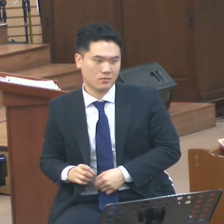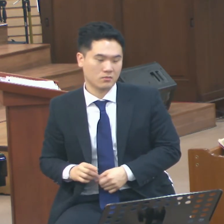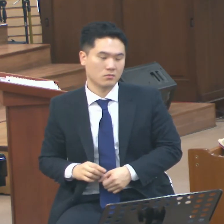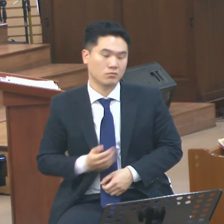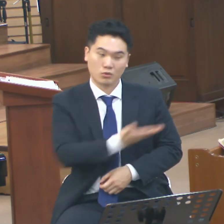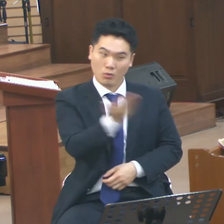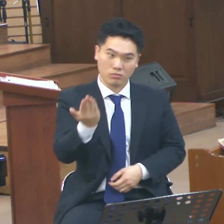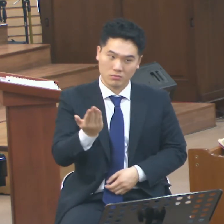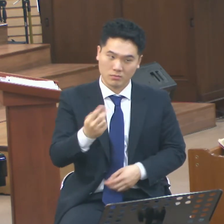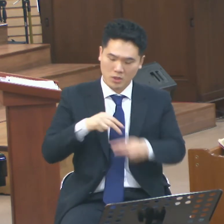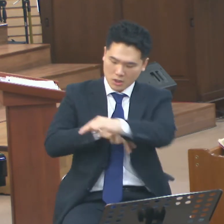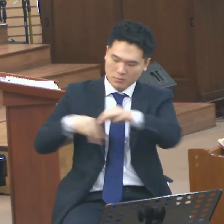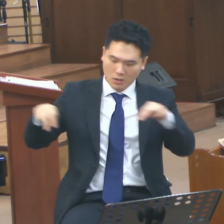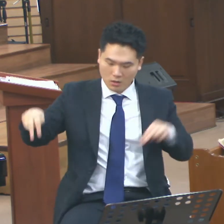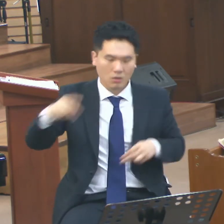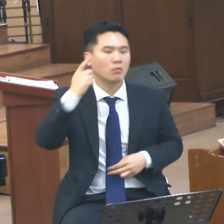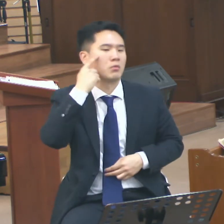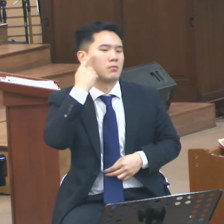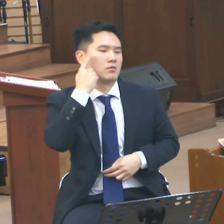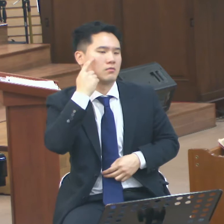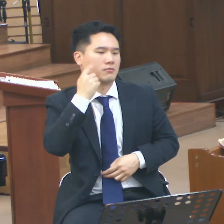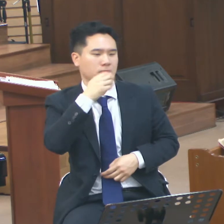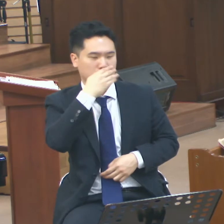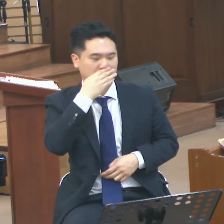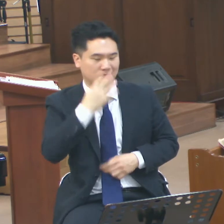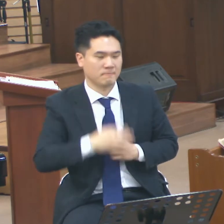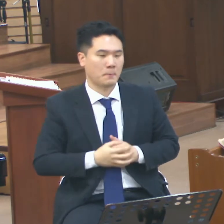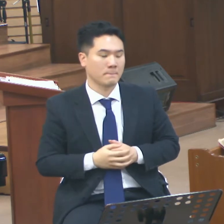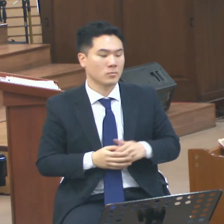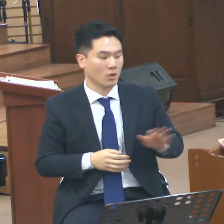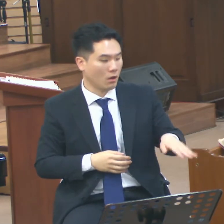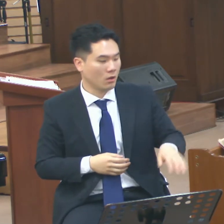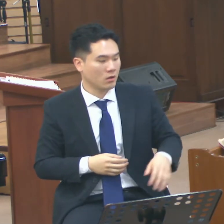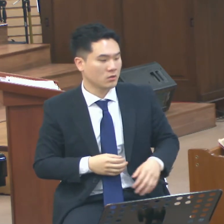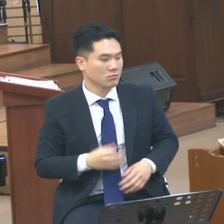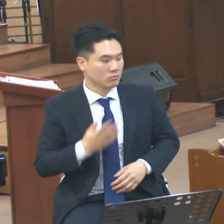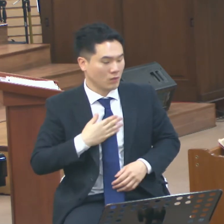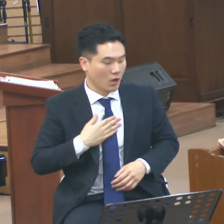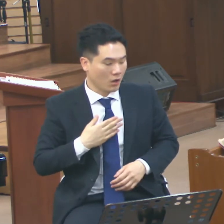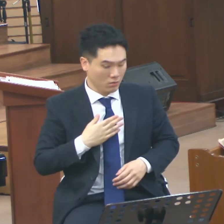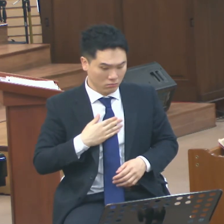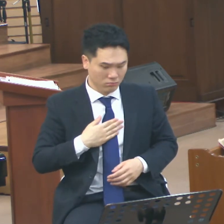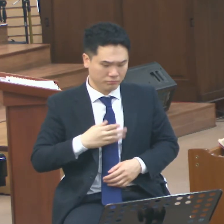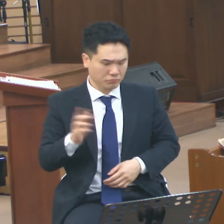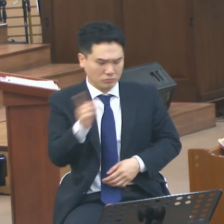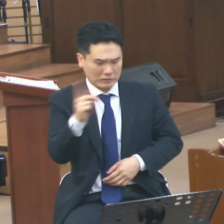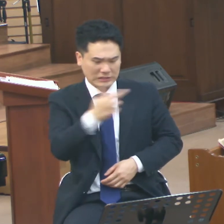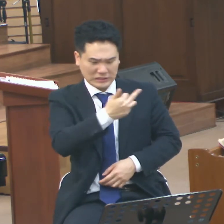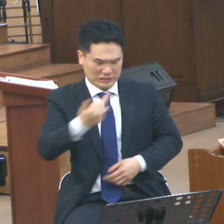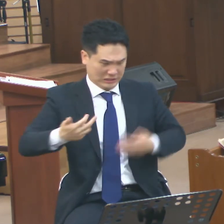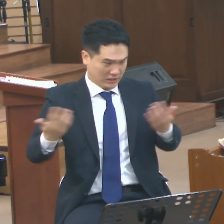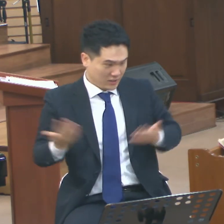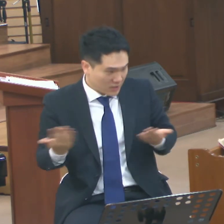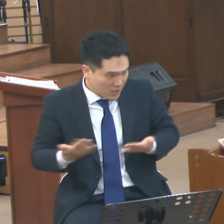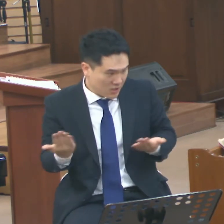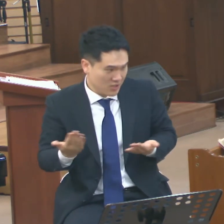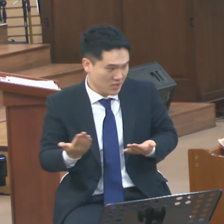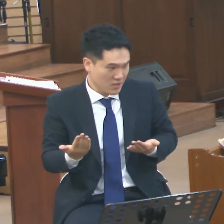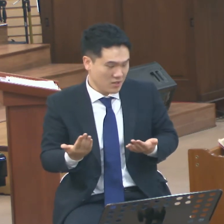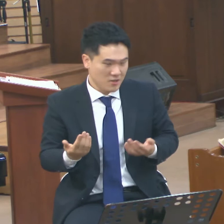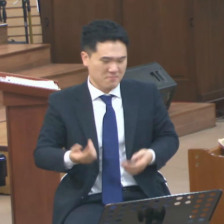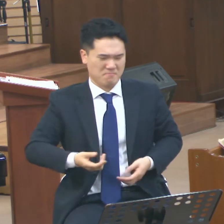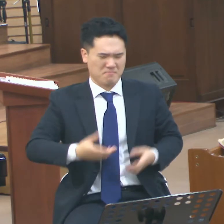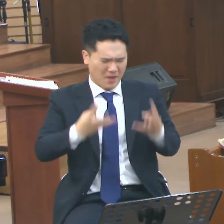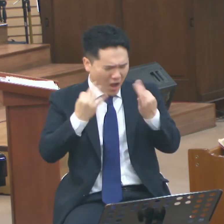쪽으로 살아왔는지 증거를 대볼까? 첫째, 둘째, 셋째 해가지고 내가 큰일을 한 다음에 비밀로 붙인 게